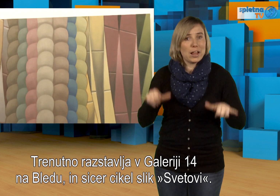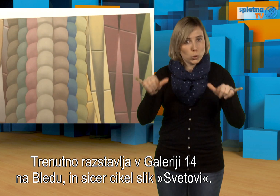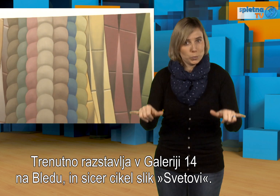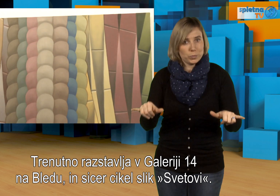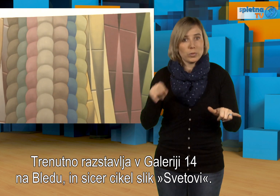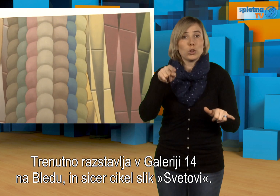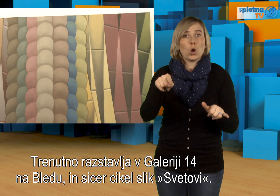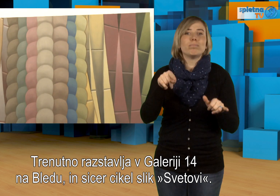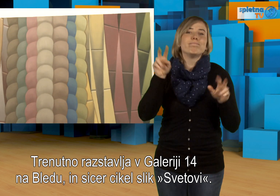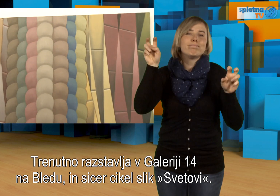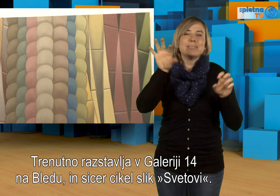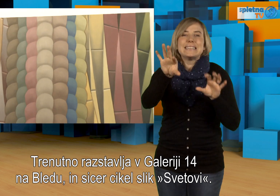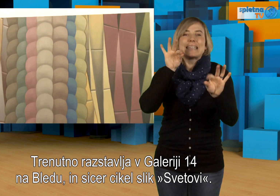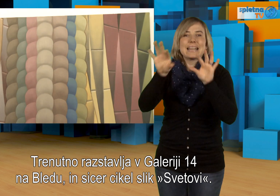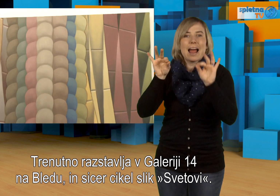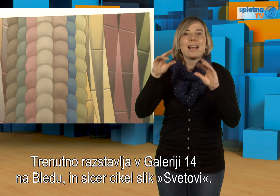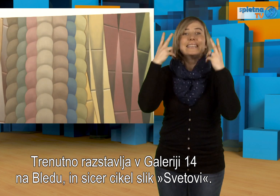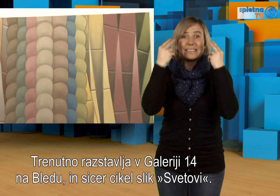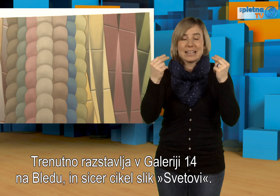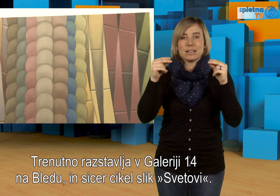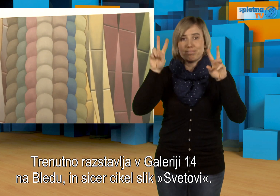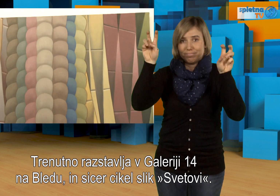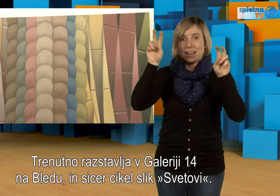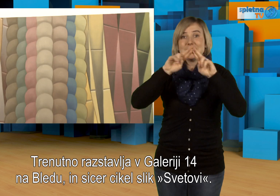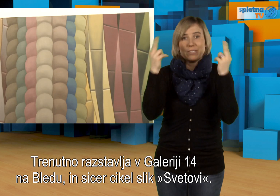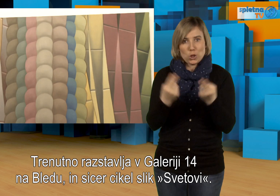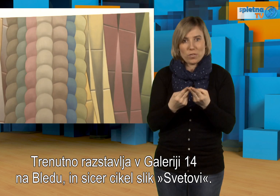in sicer cikel slik Svetovi.